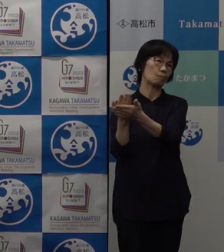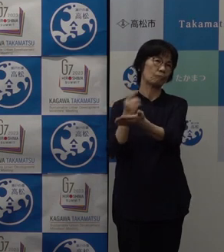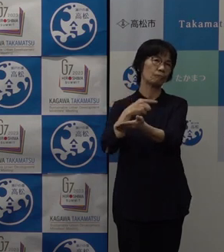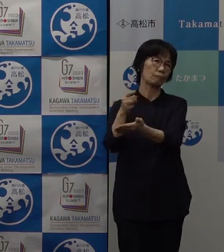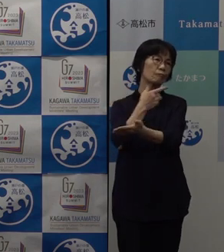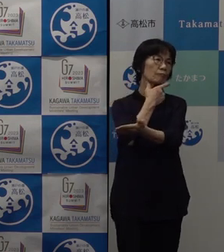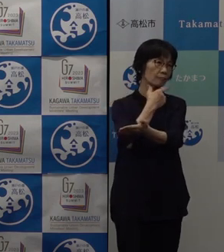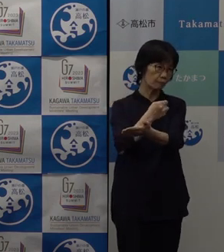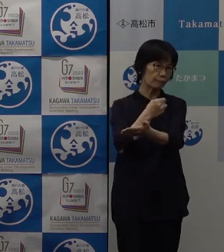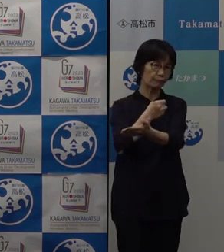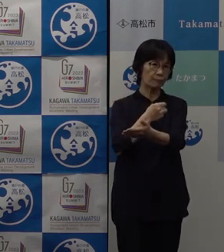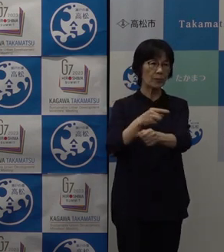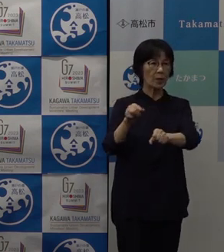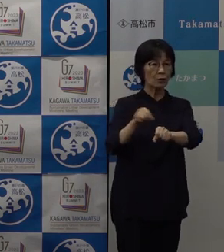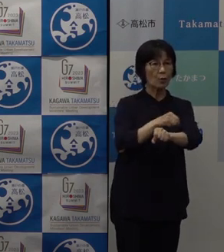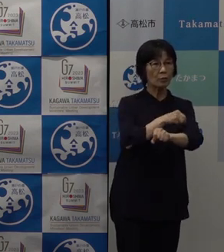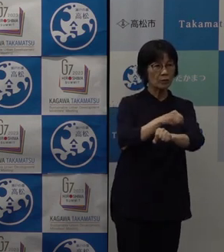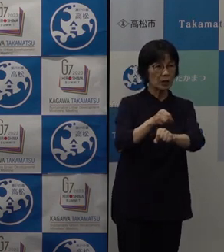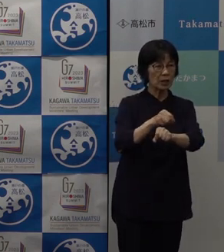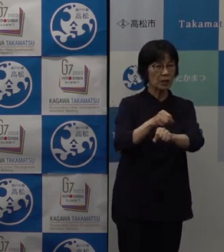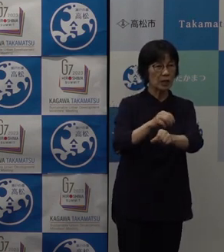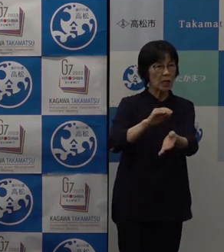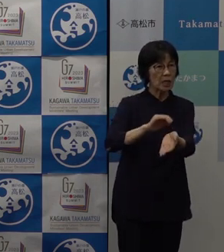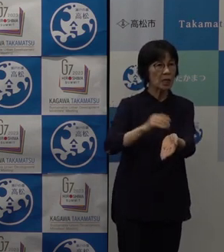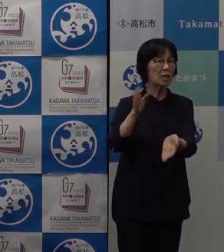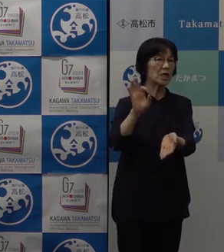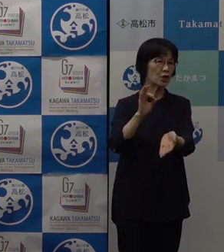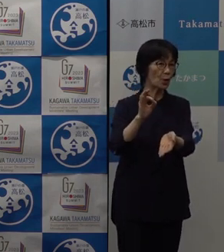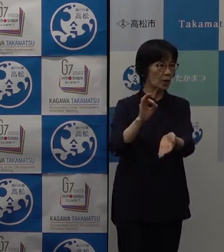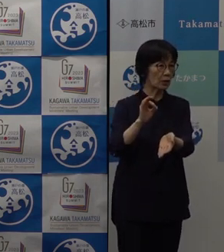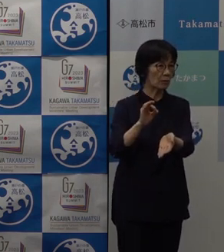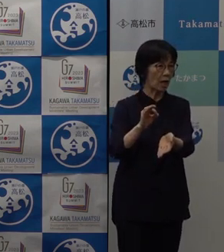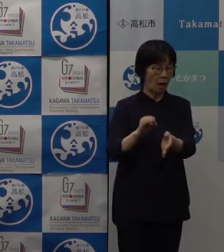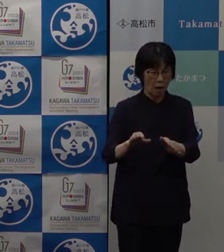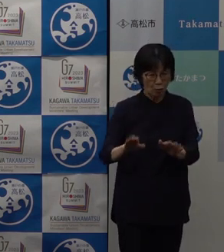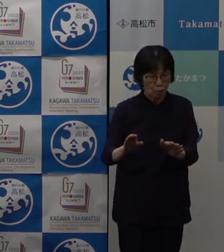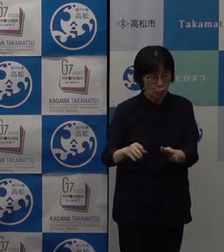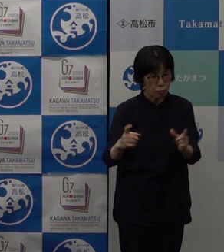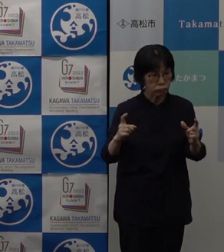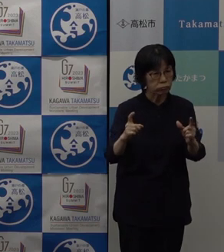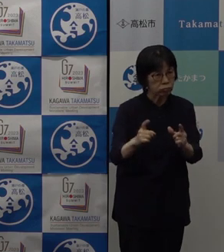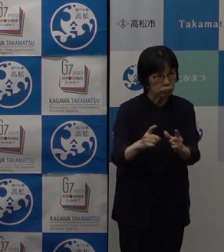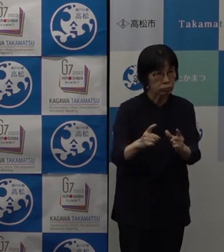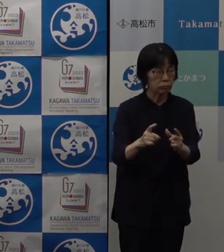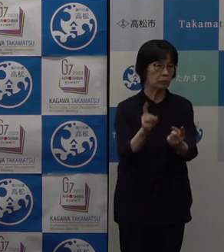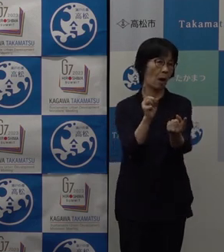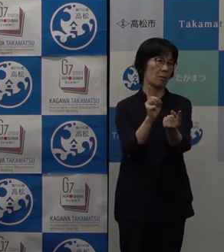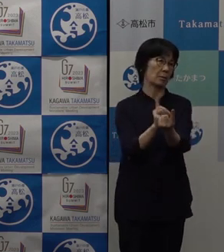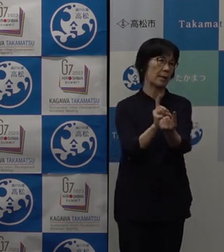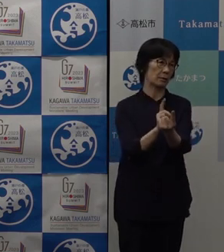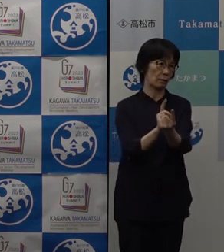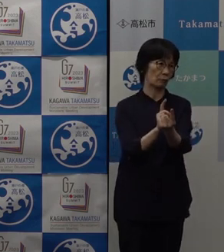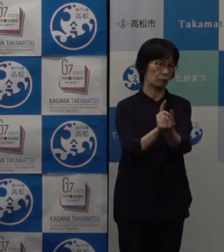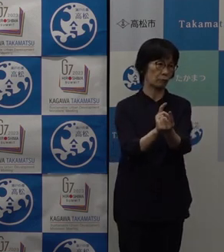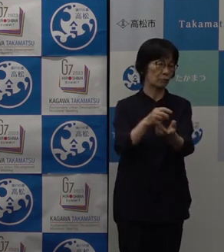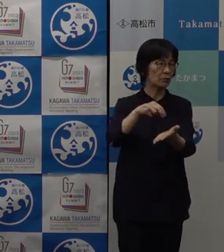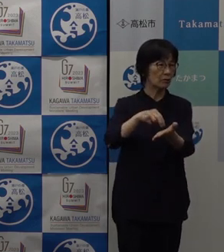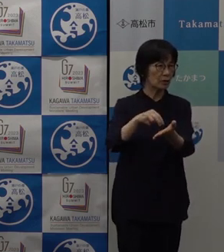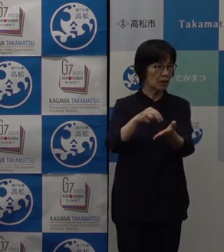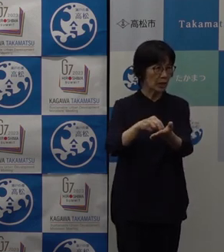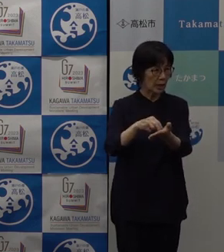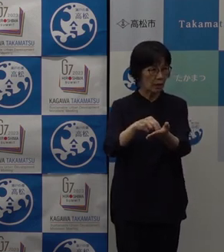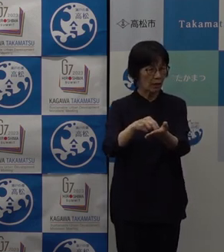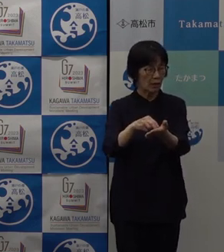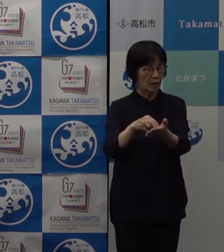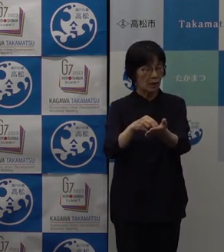医療費なんかは、まあ、日本の場合これだけ少子化になっているので、対策として、まあまあ、いつどこ、まあ、どこま